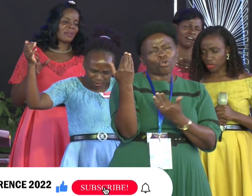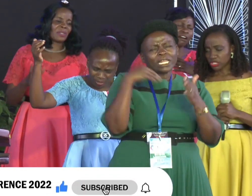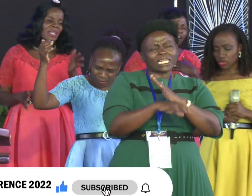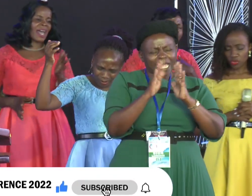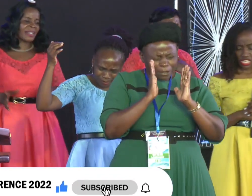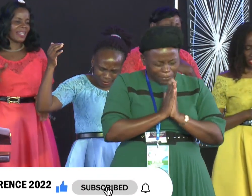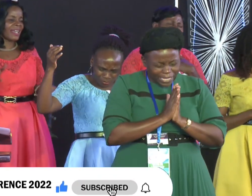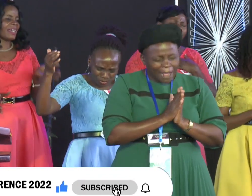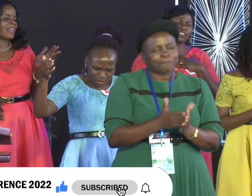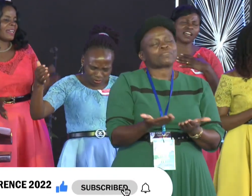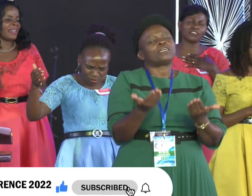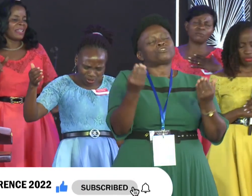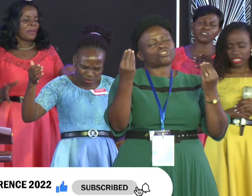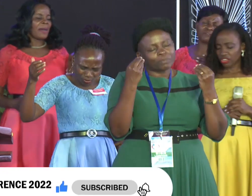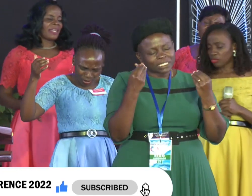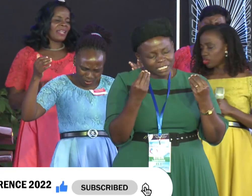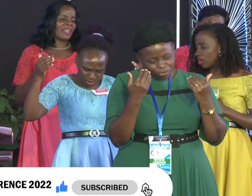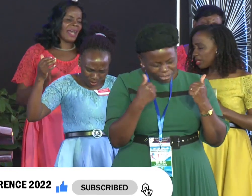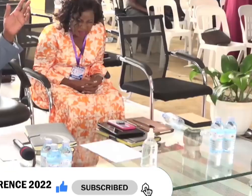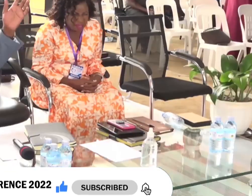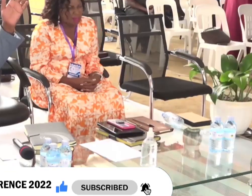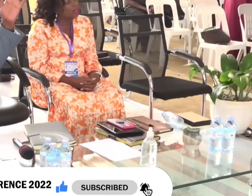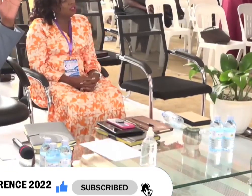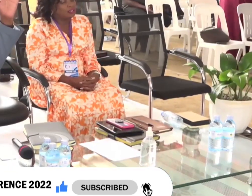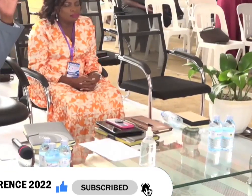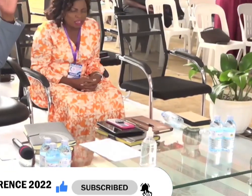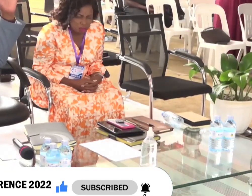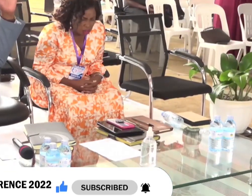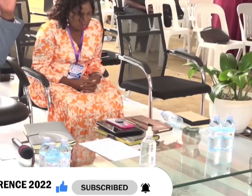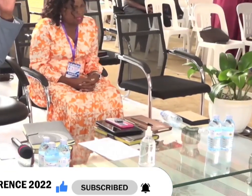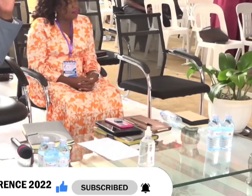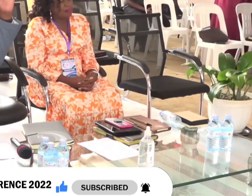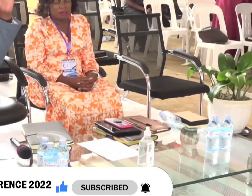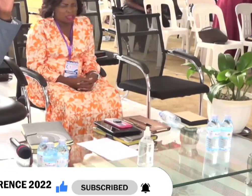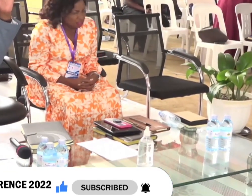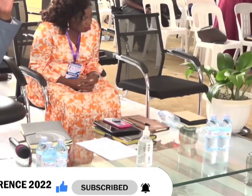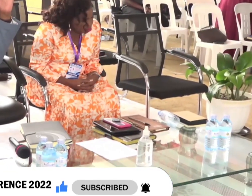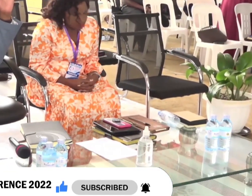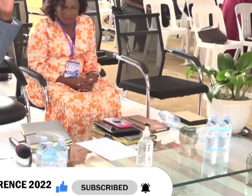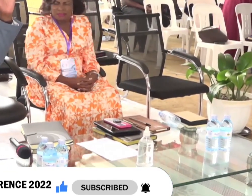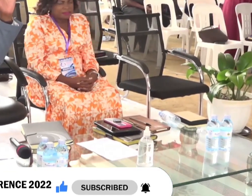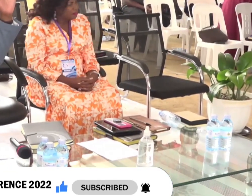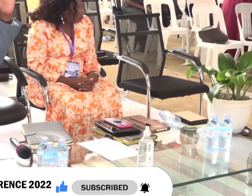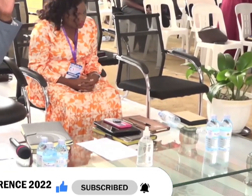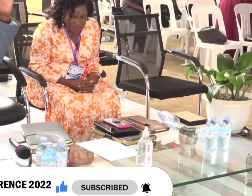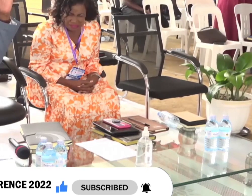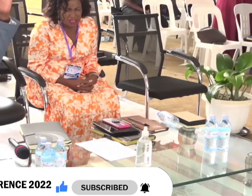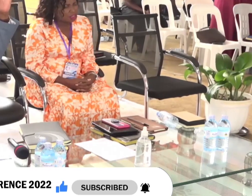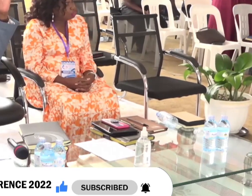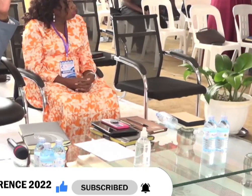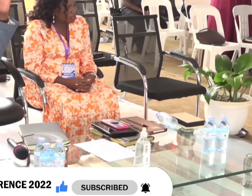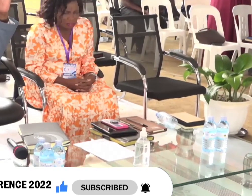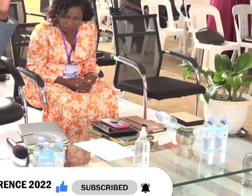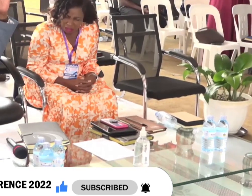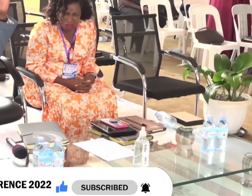kusoma ekigambo newankubadde ng'emitawaana mingi tuwe ekisa ekirindirira Mukama